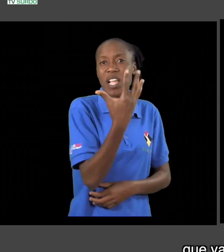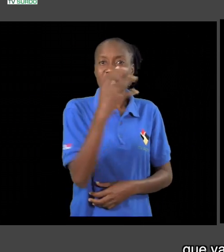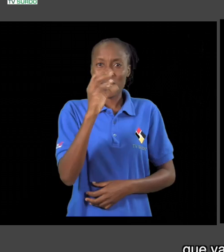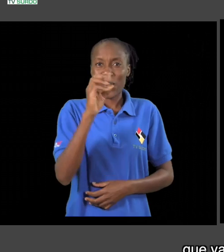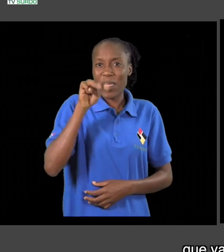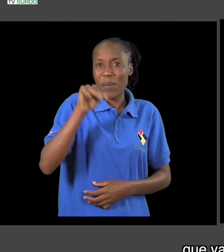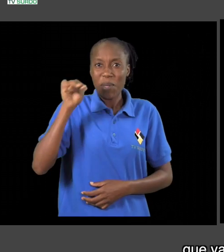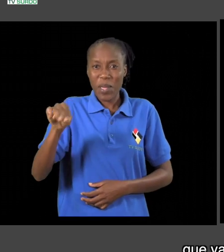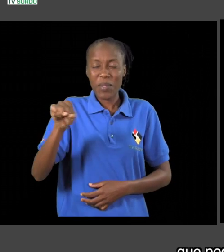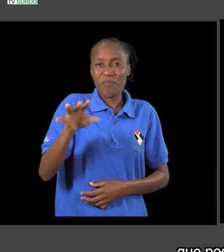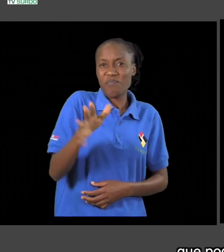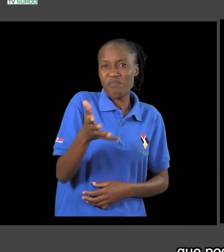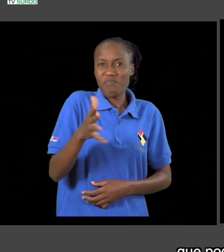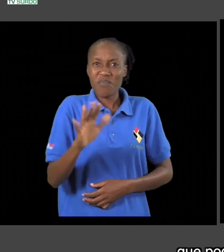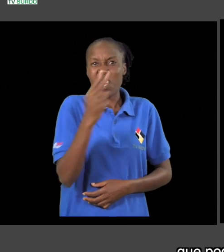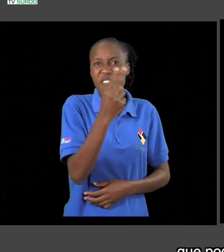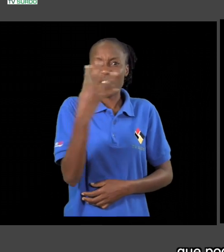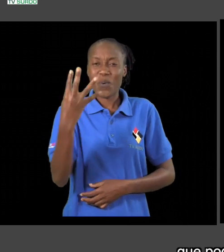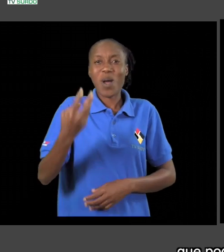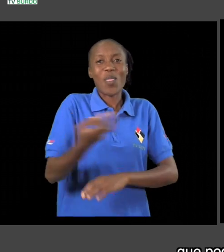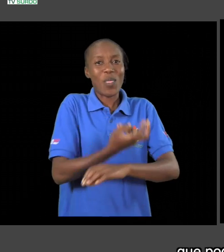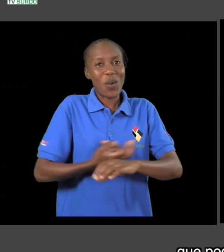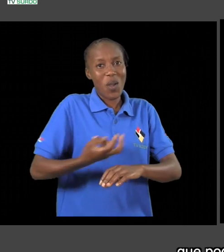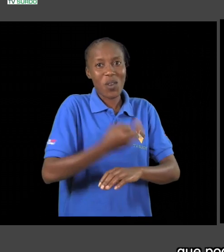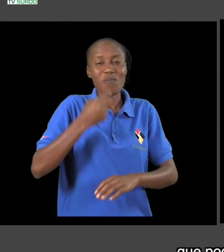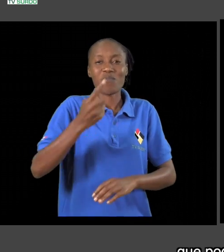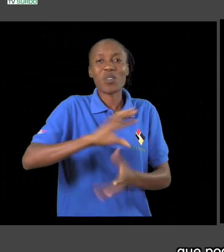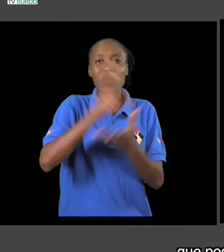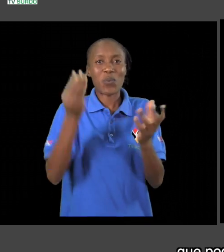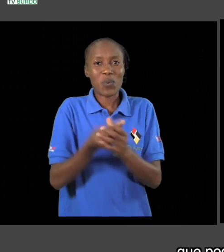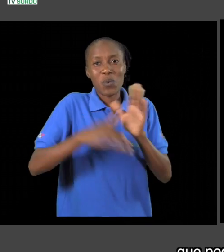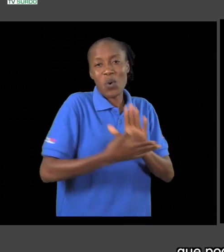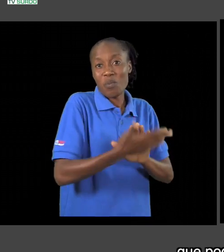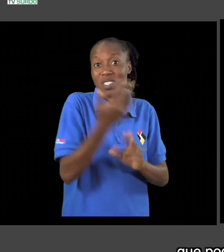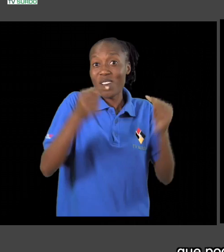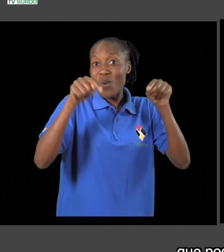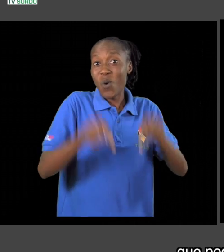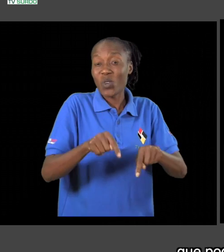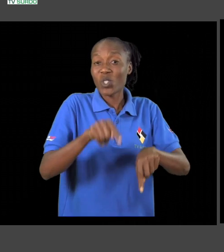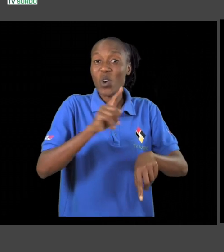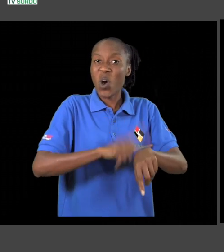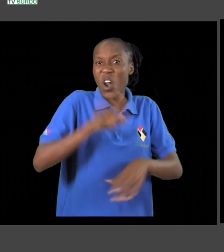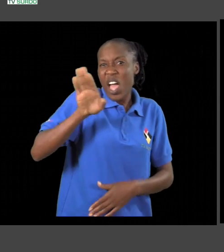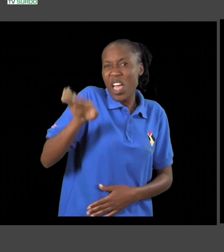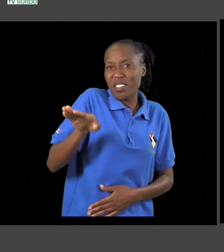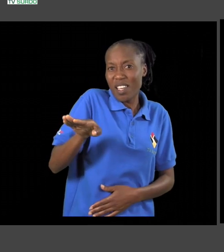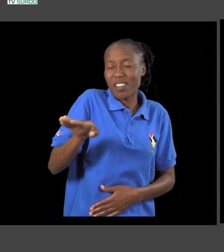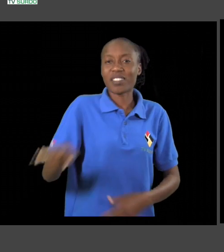chuva nesta região sul, que pode passar dos 50 milímetros em pelo menos 24 horas.